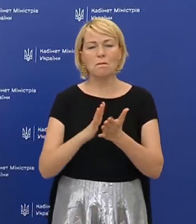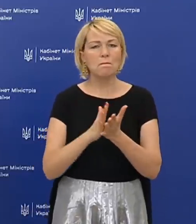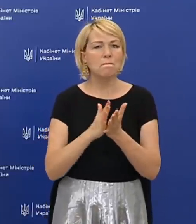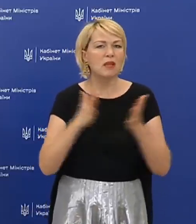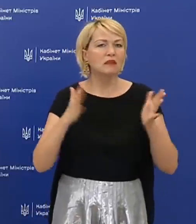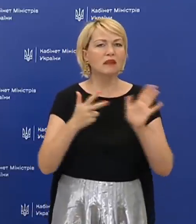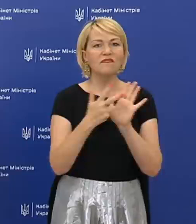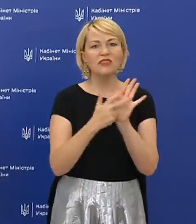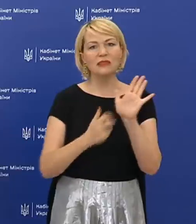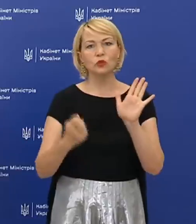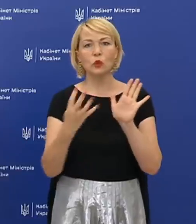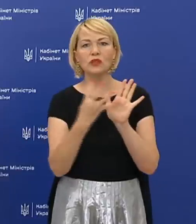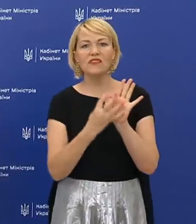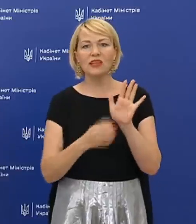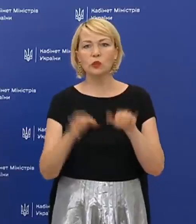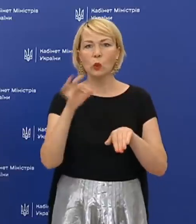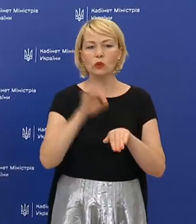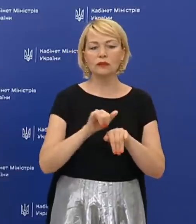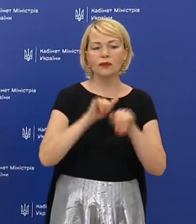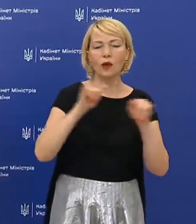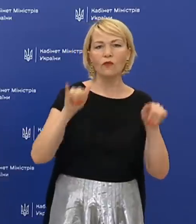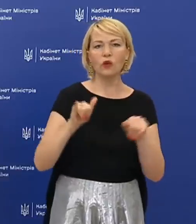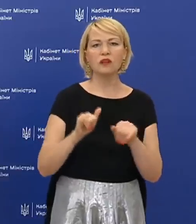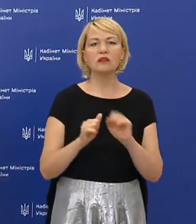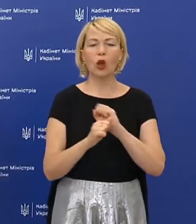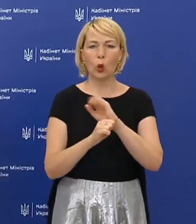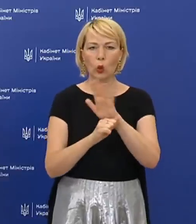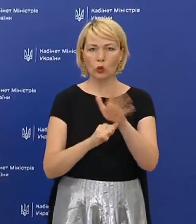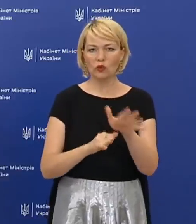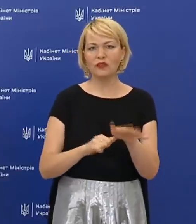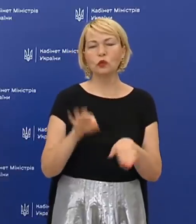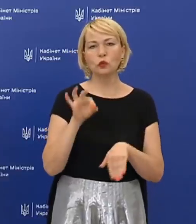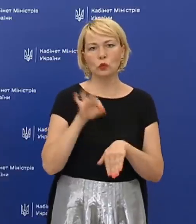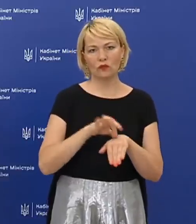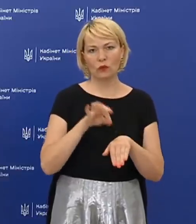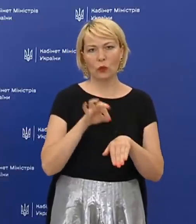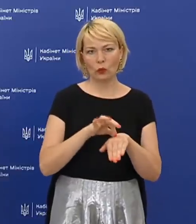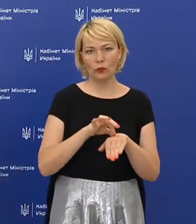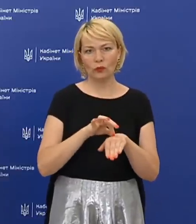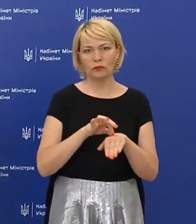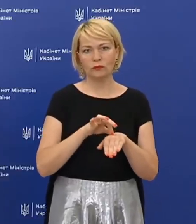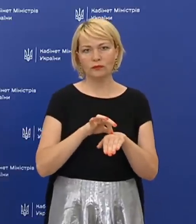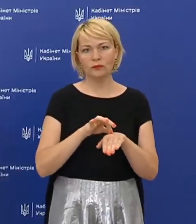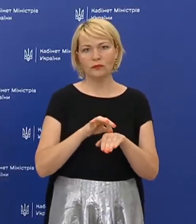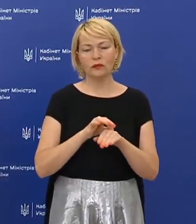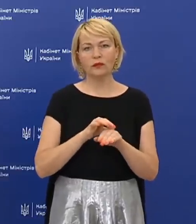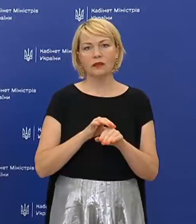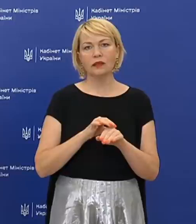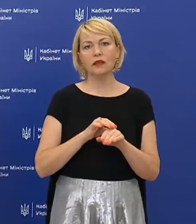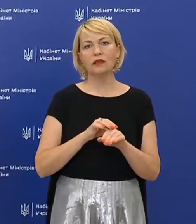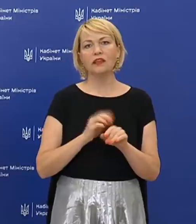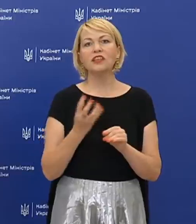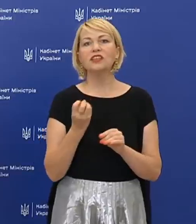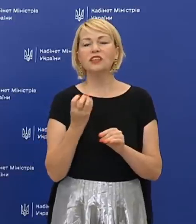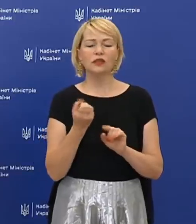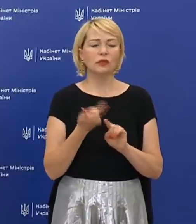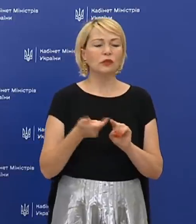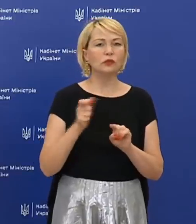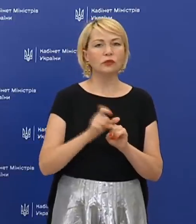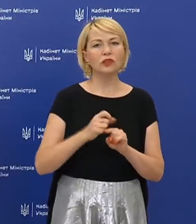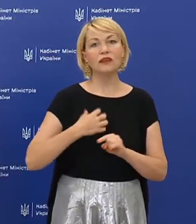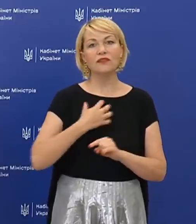більше 800-900 захворювань на коронавірусну хворобу. І що ще дуже